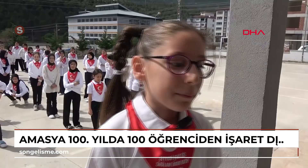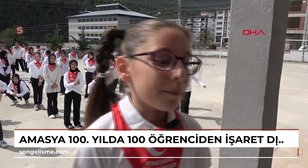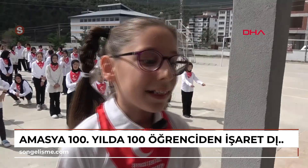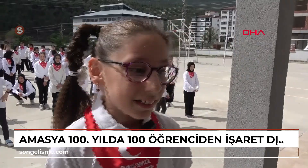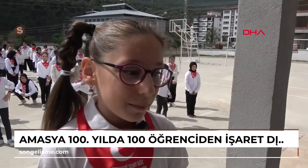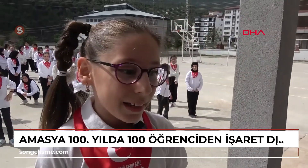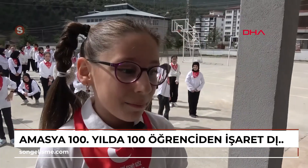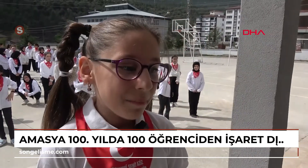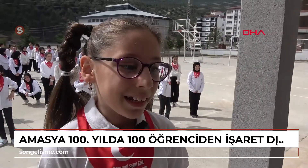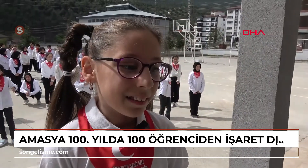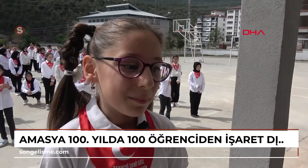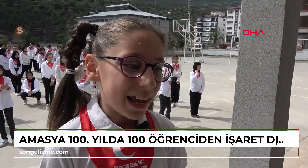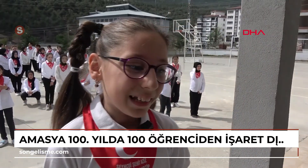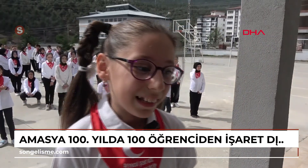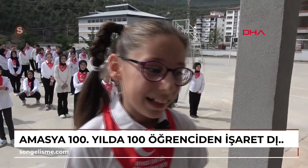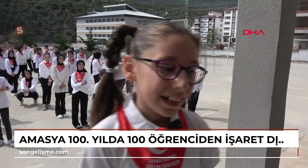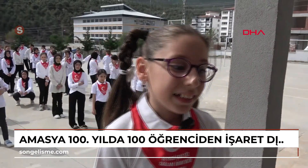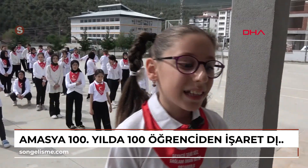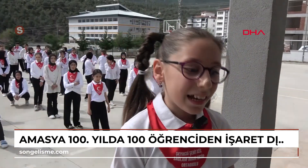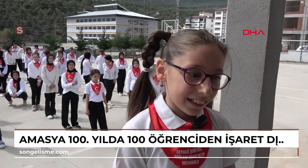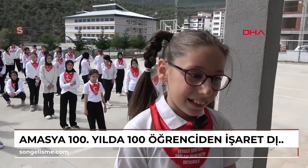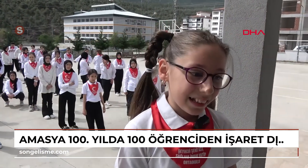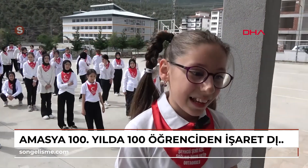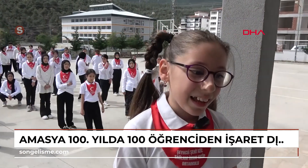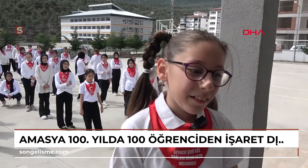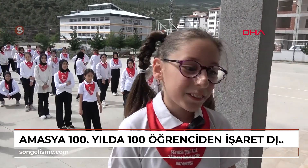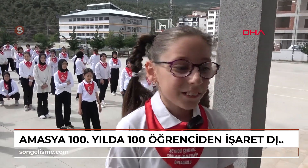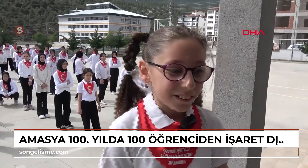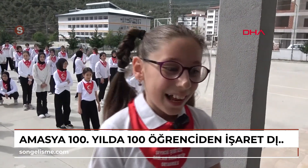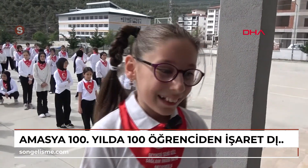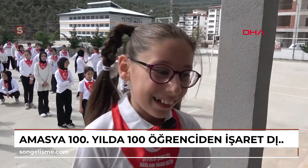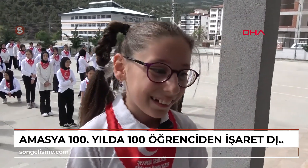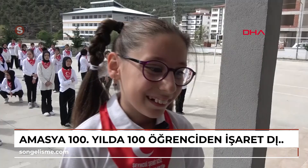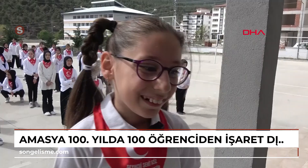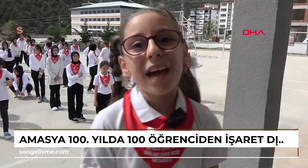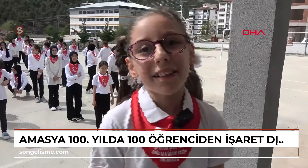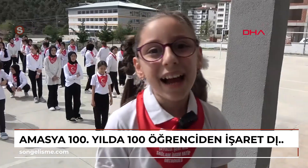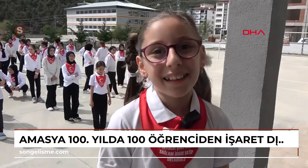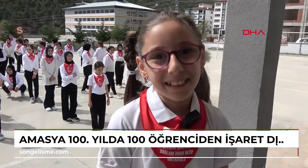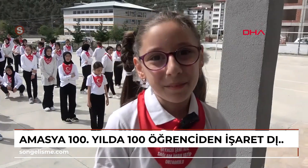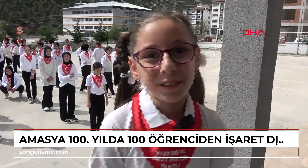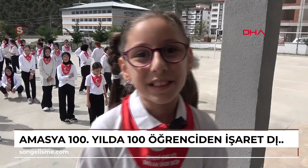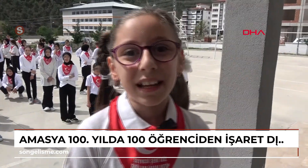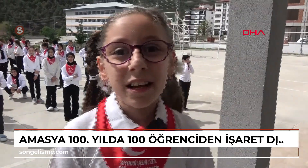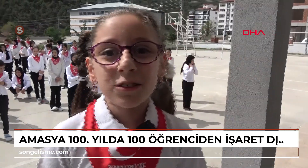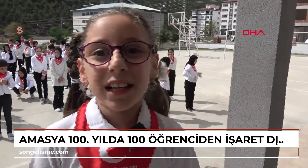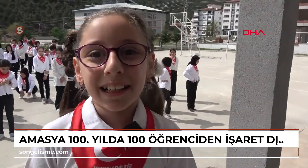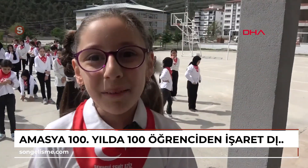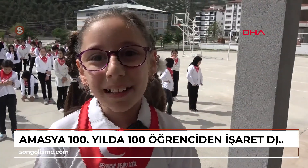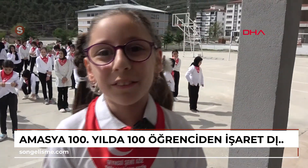Bir Başkadır Benim Memleketimle ilgili işaret diliyle ve çok güzeldi. Evet, herkesin 23 Nisan Ulusal Egemenlik ve